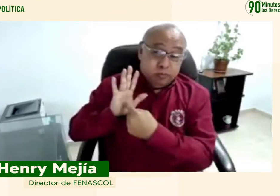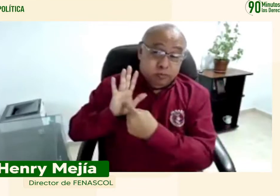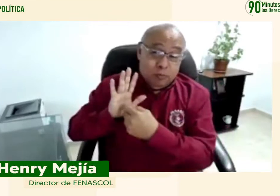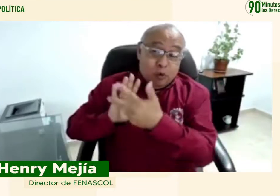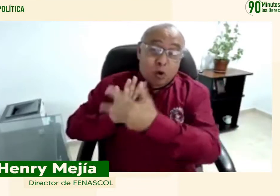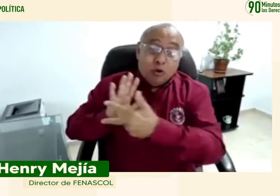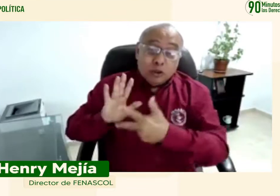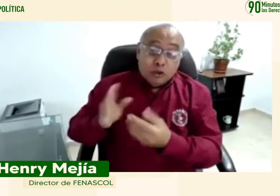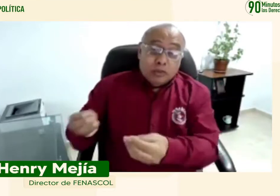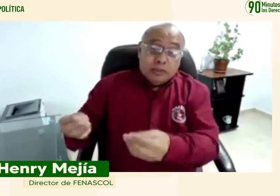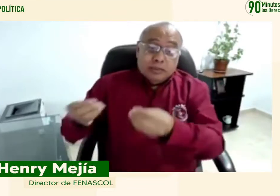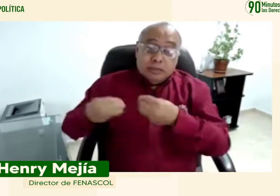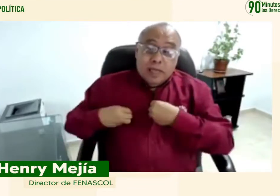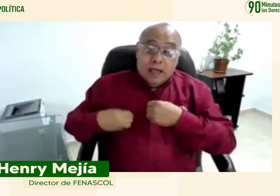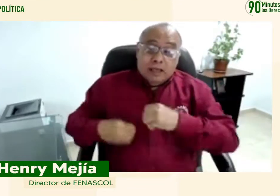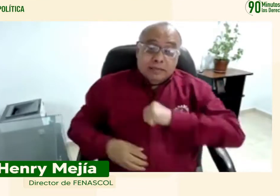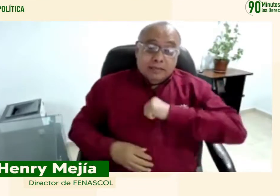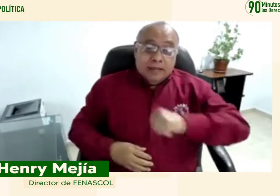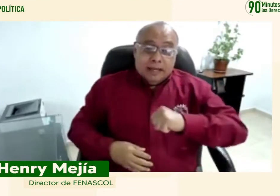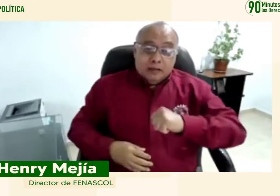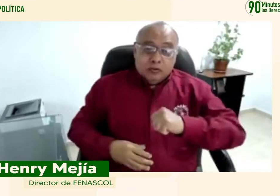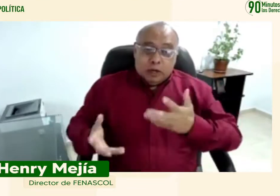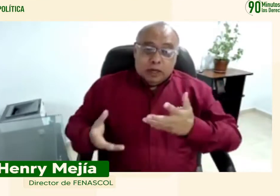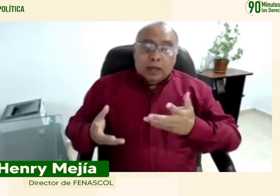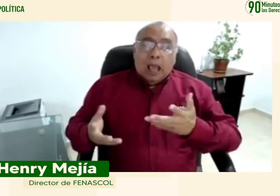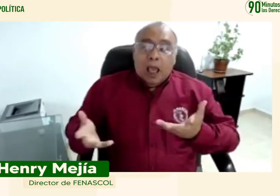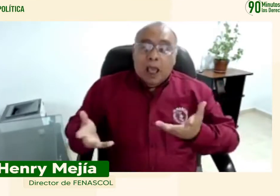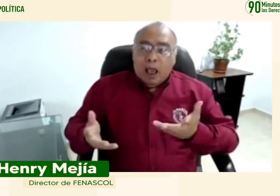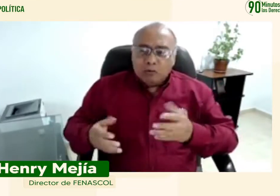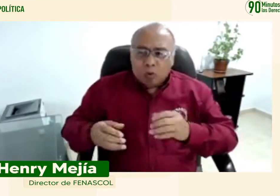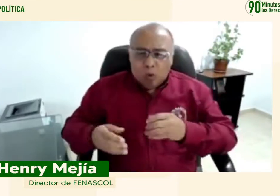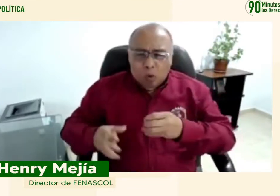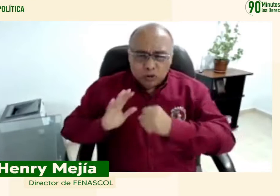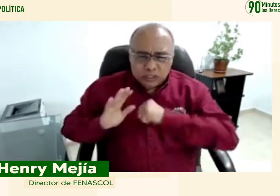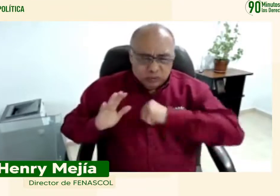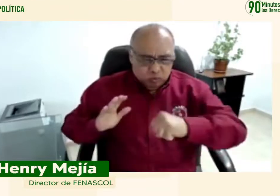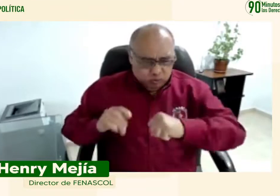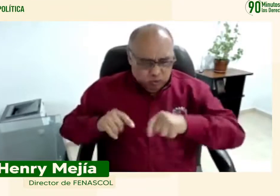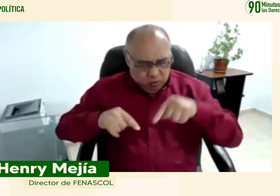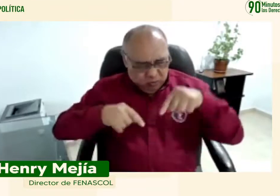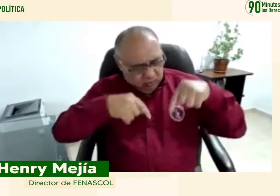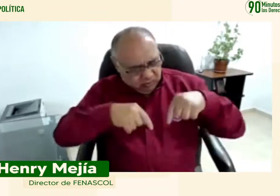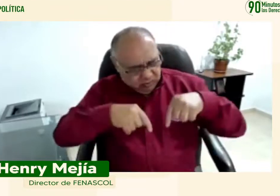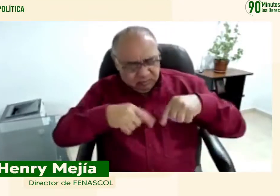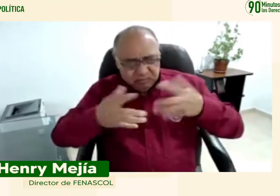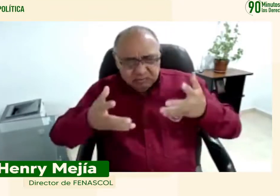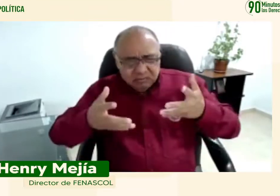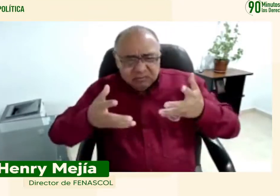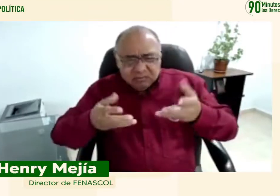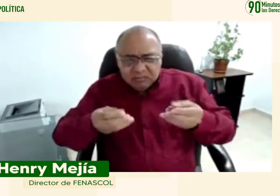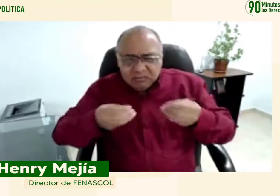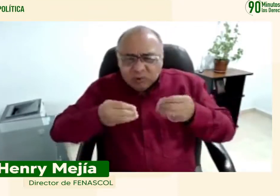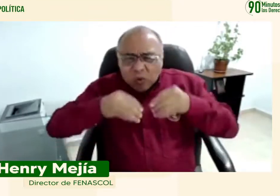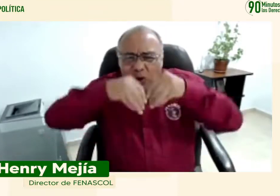constitución como lo veníamos mencionando nos da el derecho y es una constitución